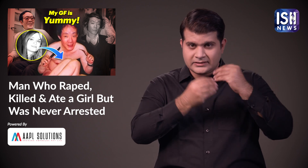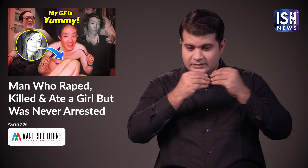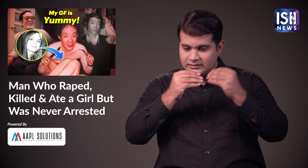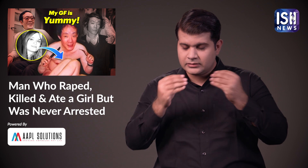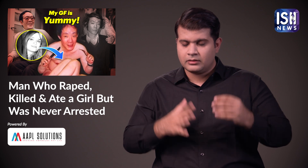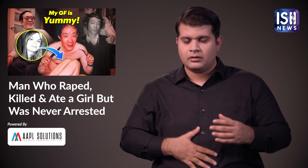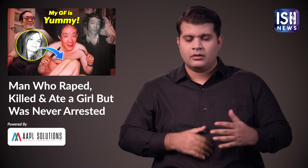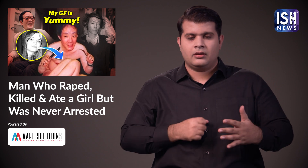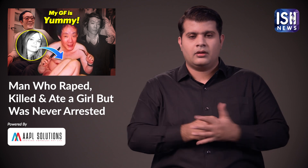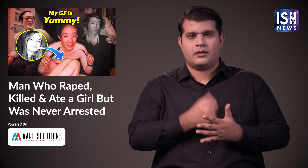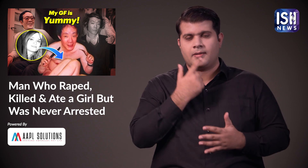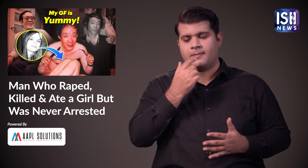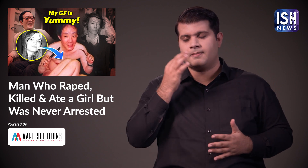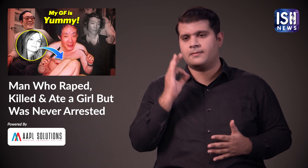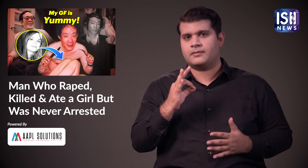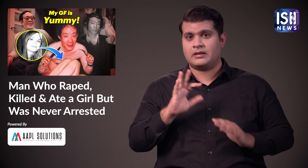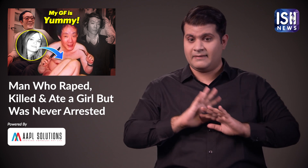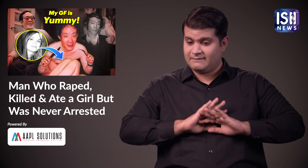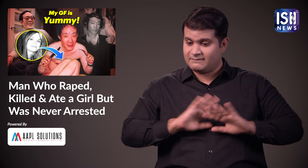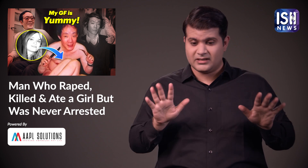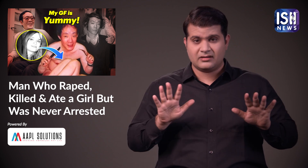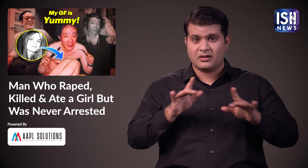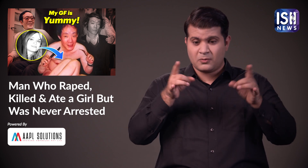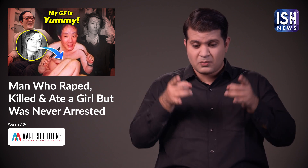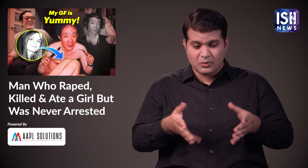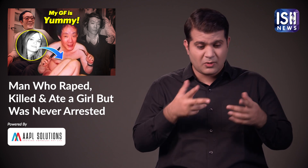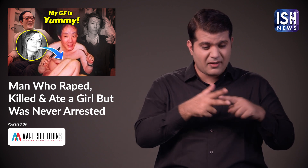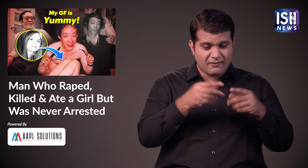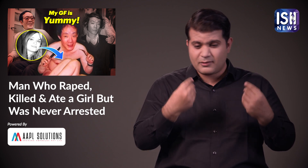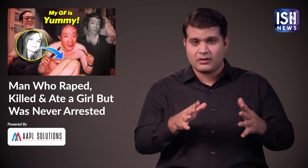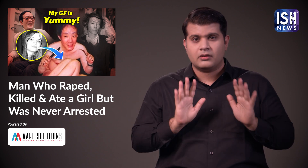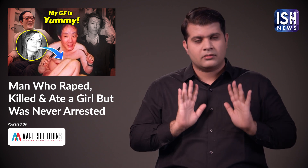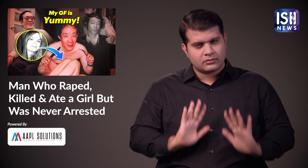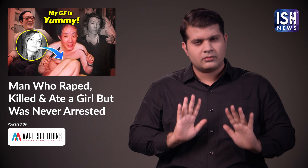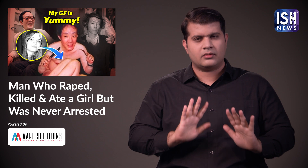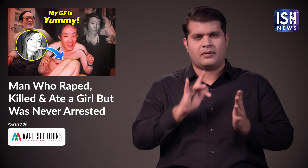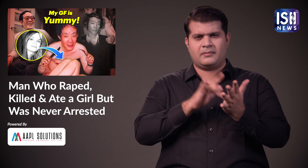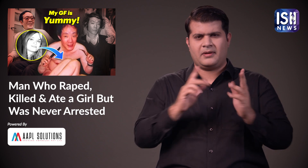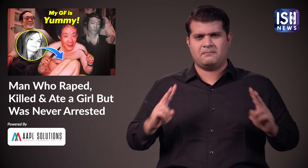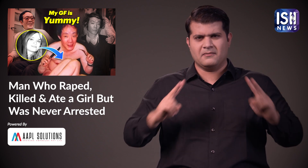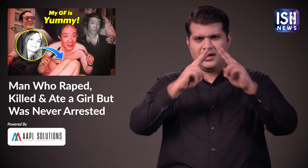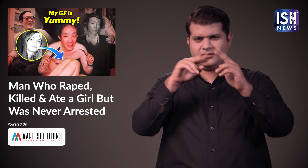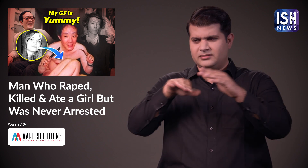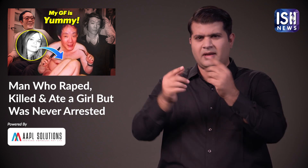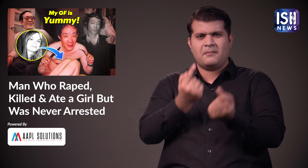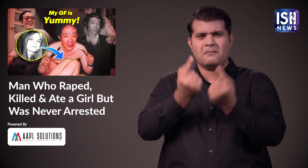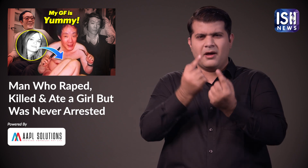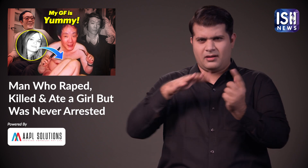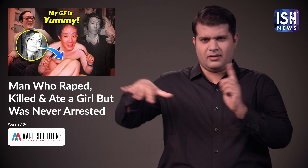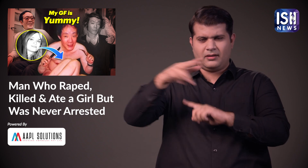वही भाग खाए जिसका स्वाद अच्छा था। इसके बाद उसने बॉयज डे ब्लॉगोन्गे पार्क में शेष हिस्सों